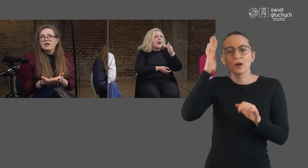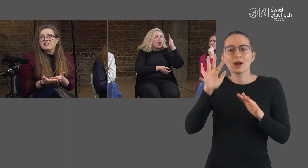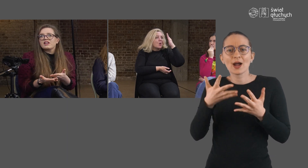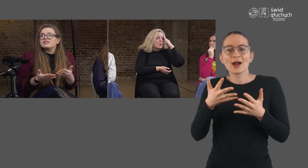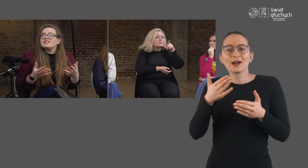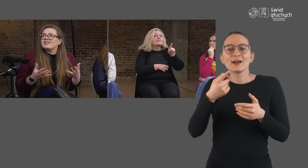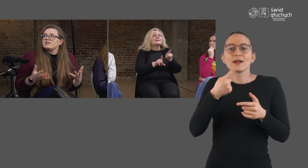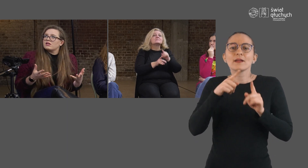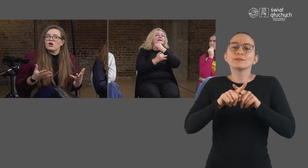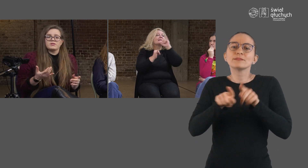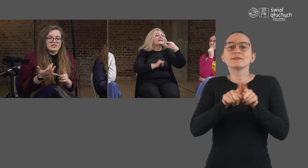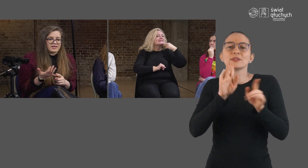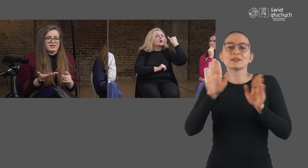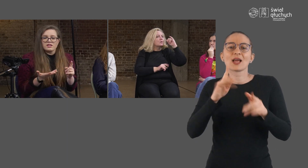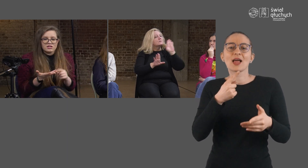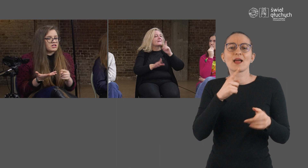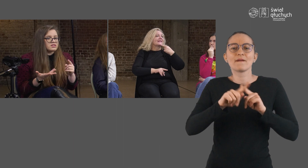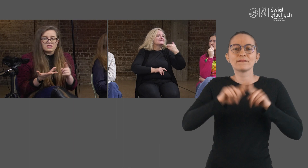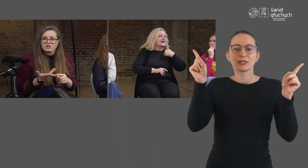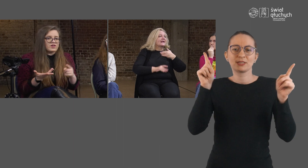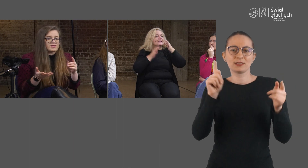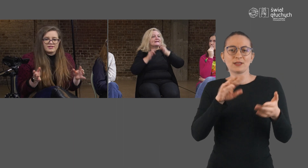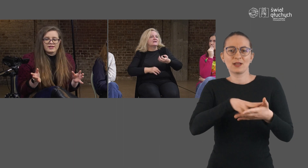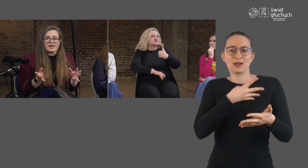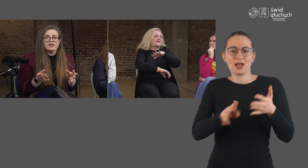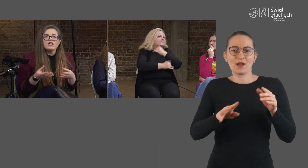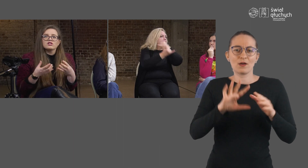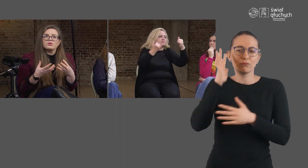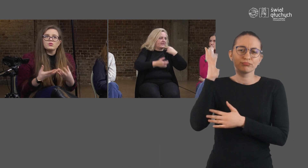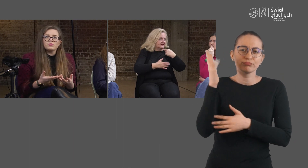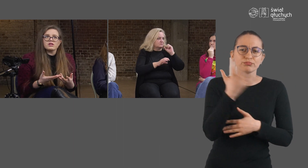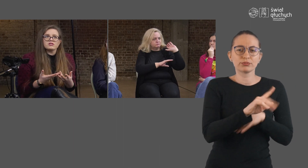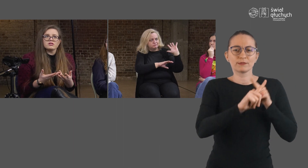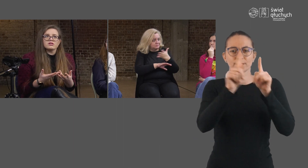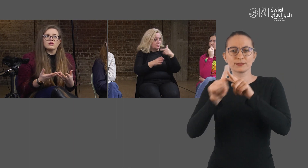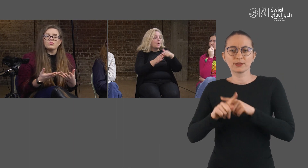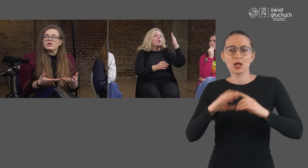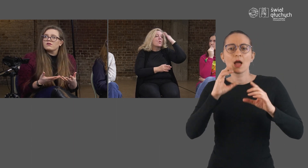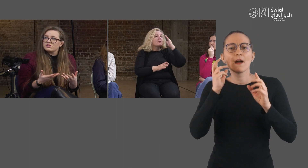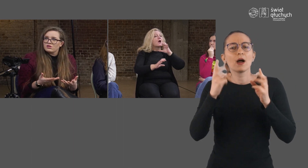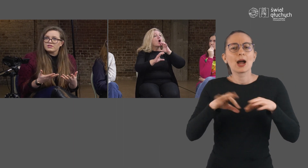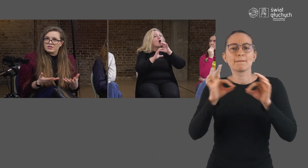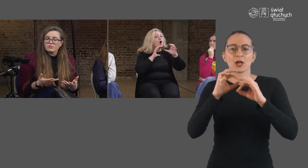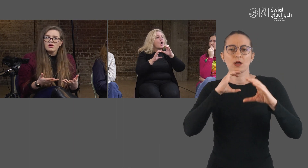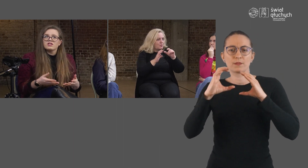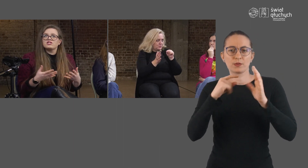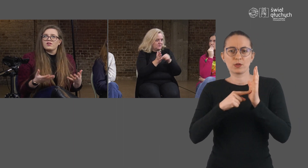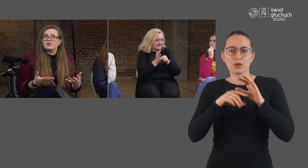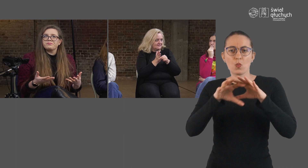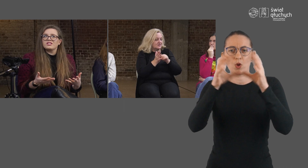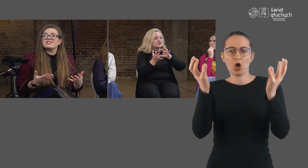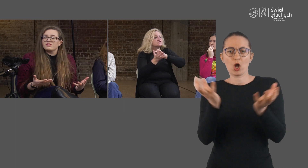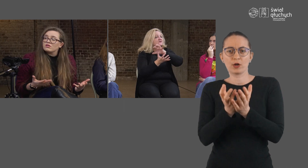umieć, tak jak inne języki obce, język angielski, chiński, szwedzki i tak dalej, żeby umieć komunikować się z tym,